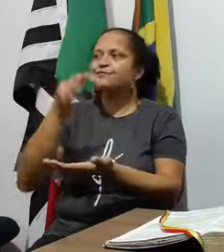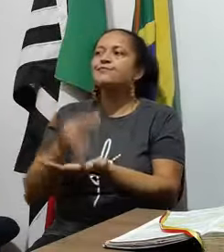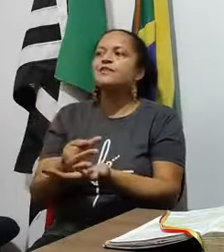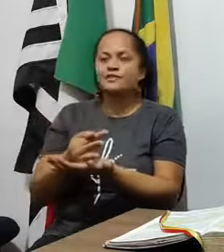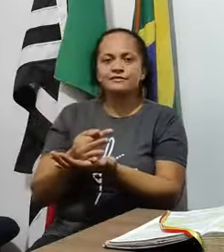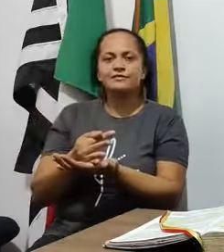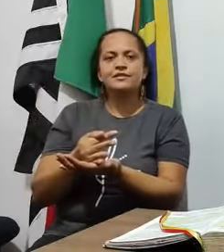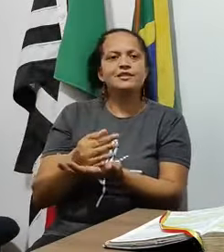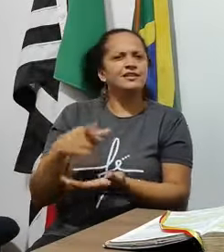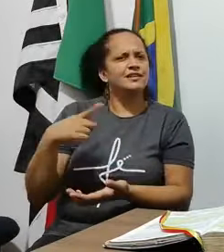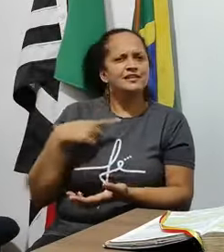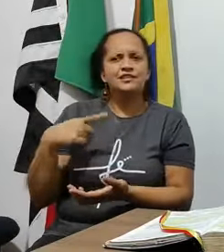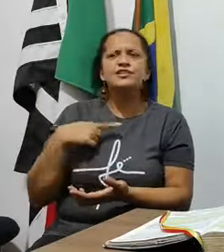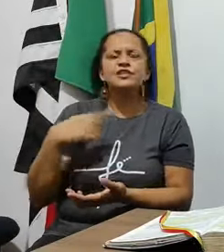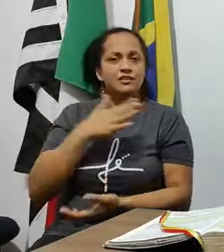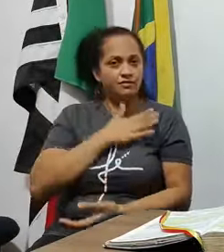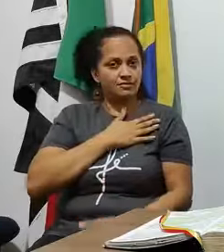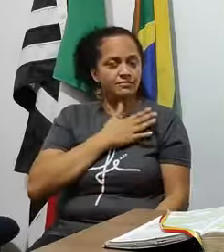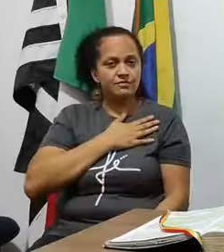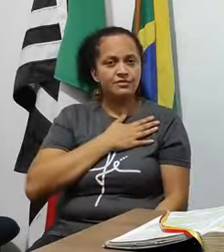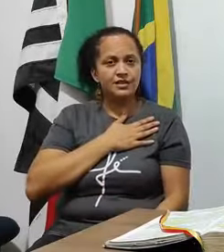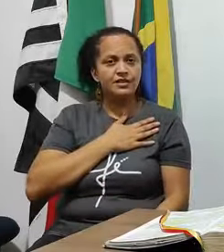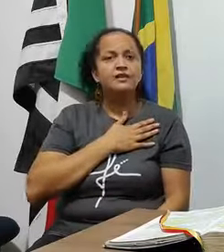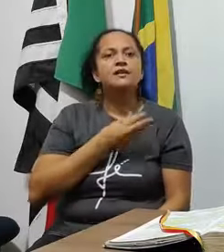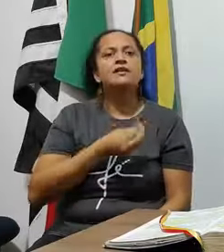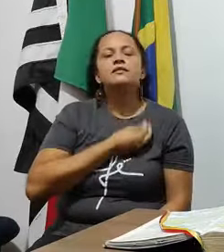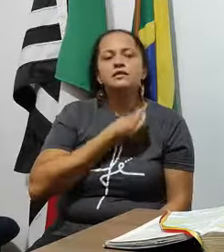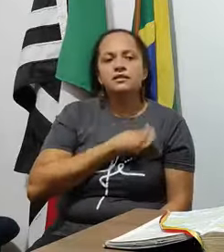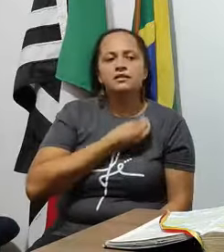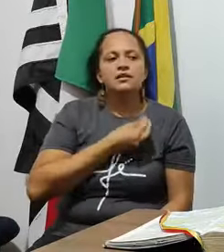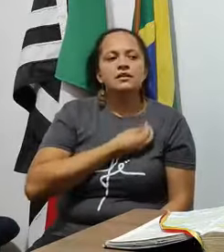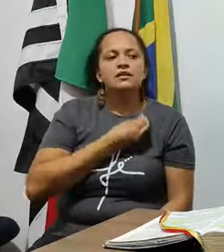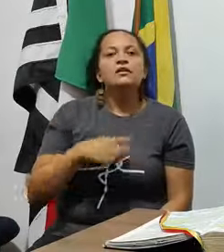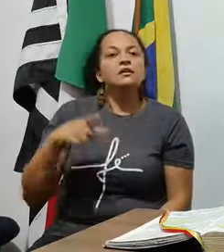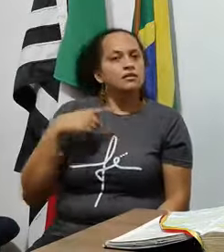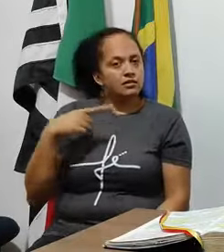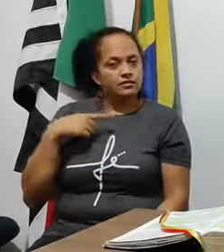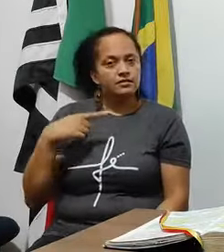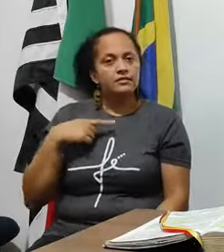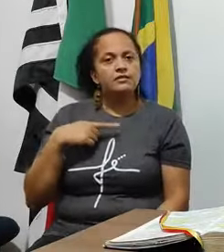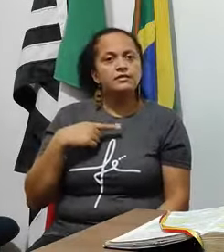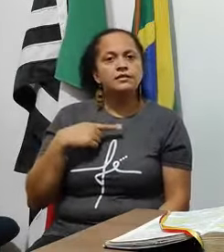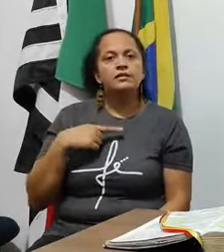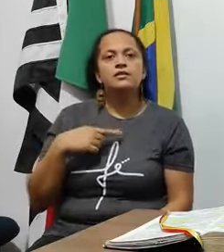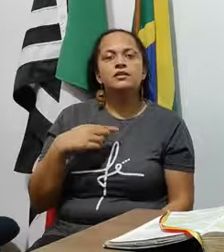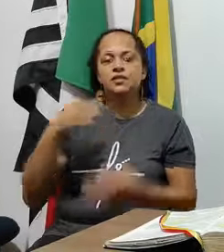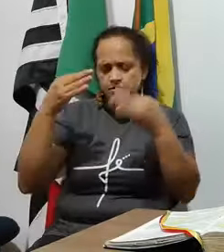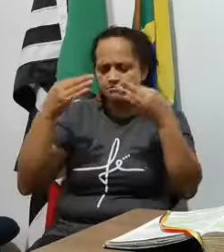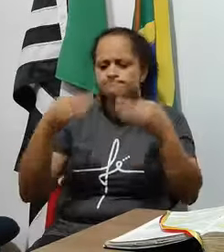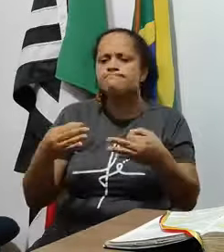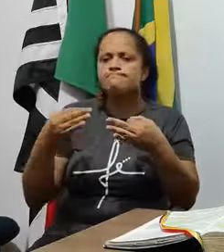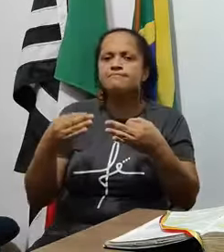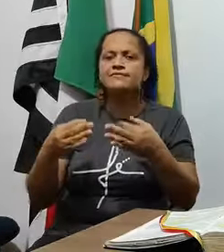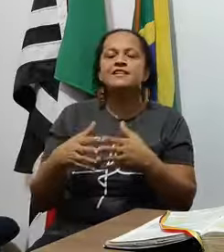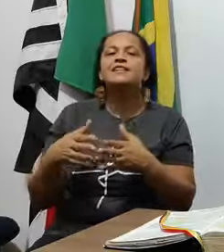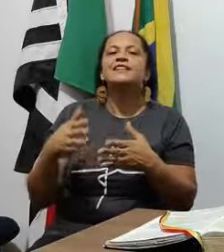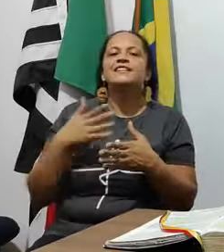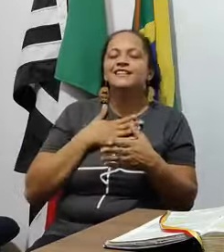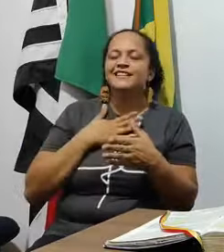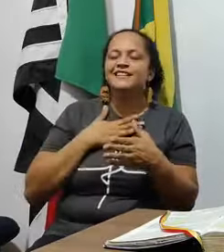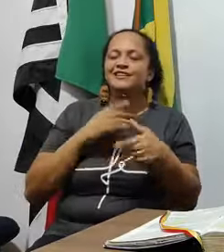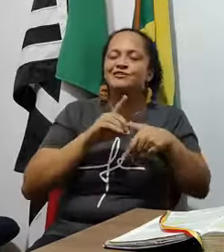completei a minha carreira ou a minha corrida, e eu tenho a certeza que a coroa da justiça está reservada